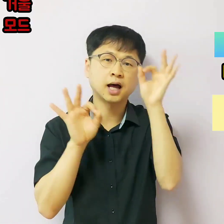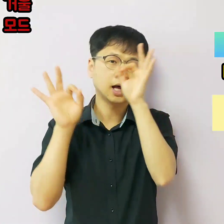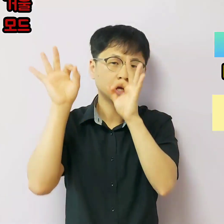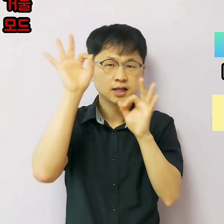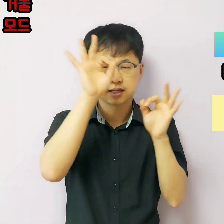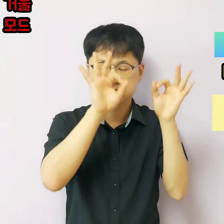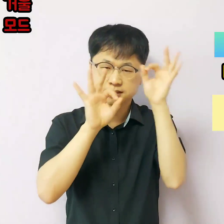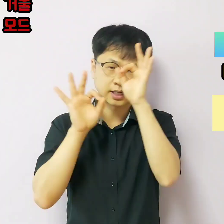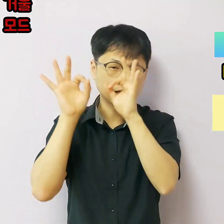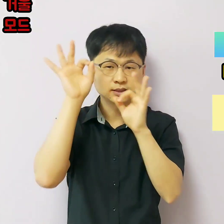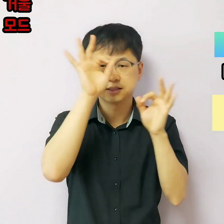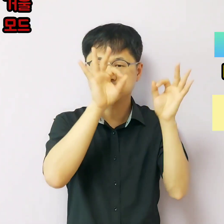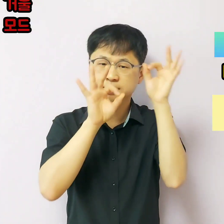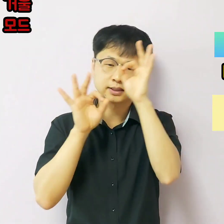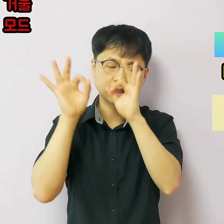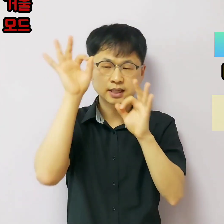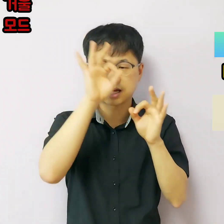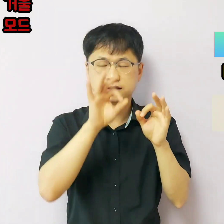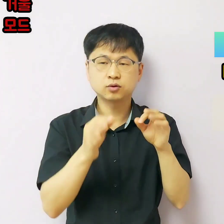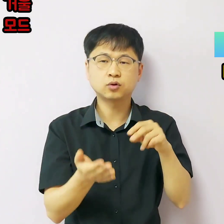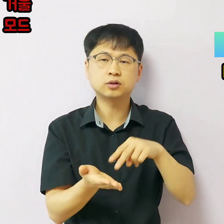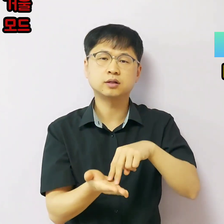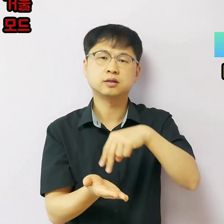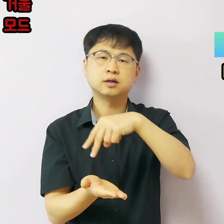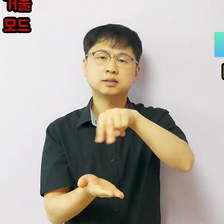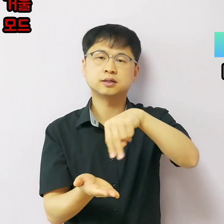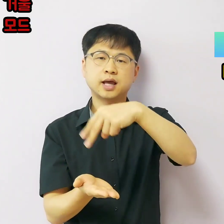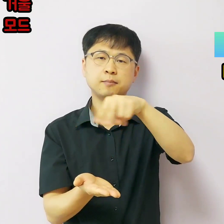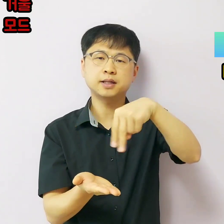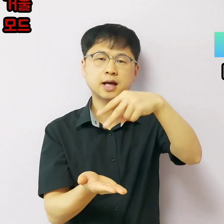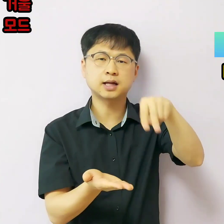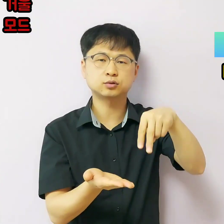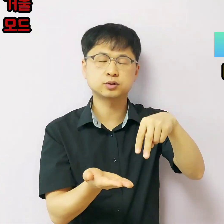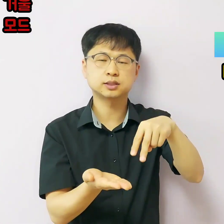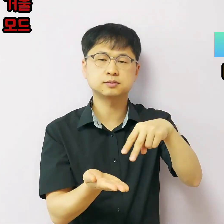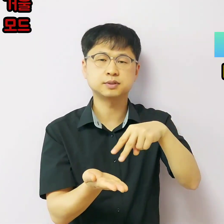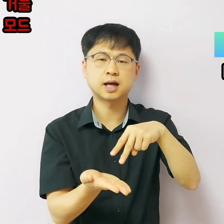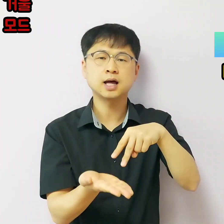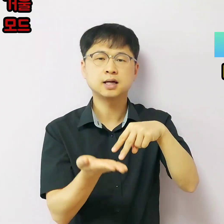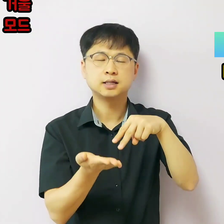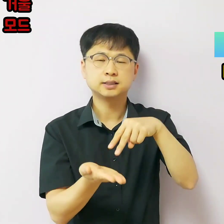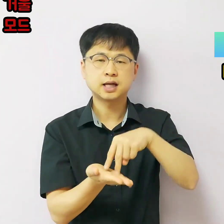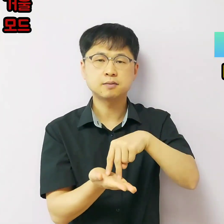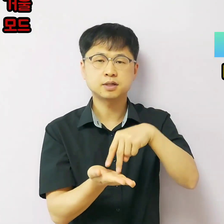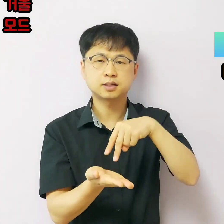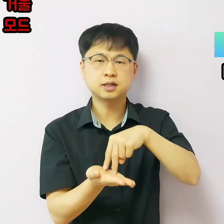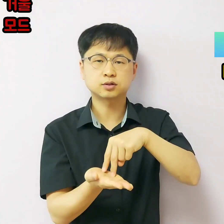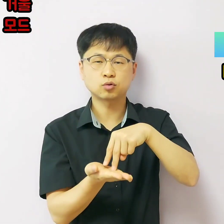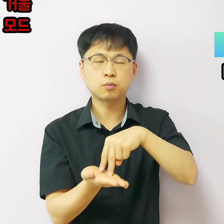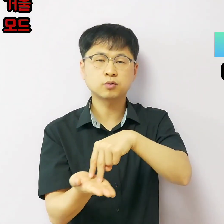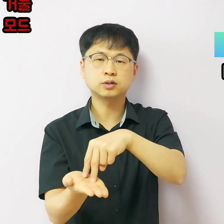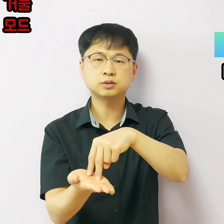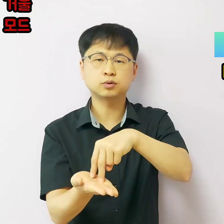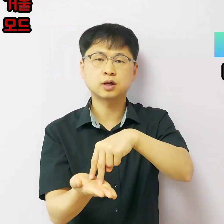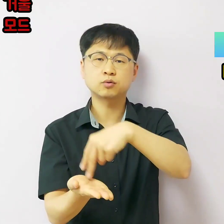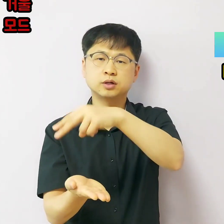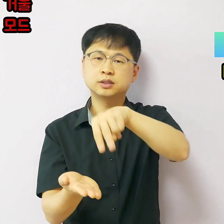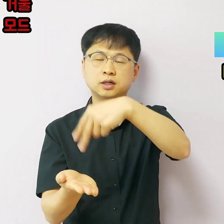겁니다. 사랑을 찾아 떠돌던 여기서는 헤매다라는 수어 썼습니다. 사람이 길에서 똑바로 걷지 못하고 여기저기